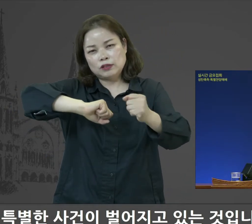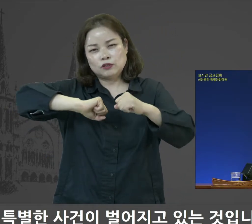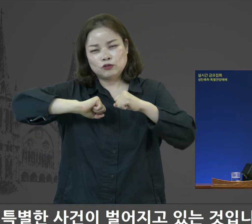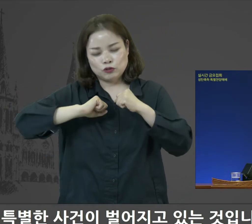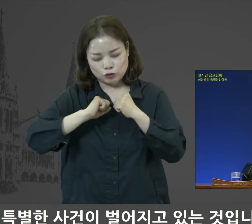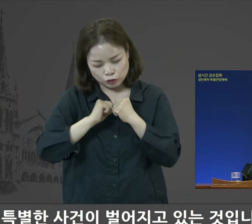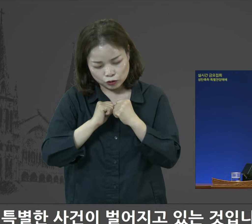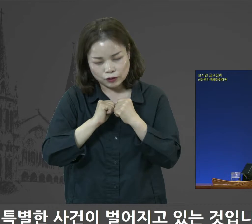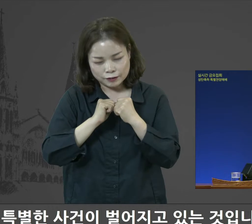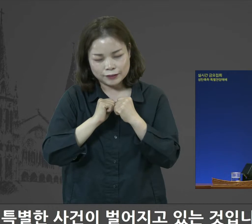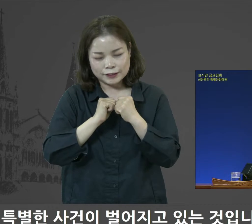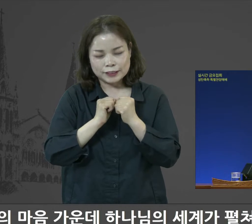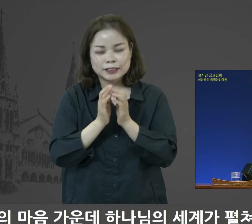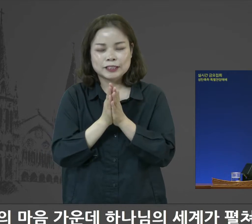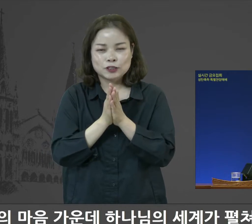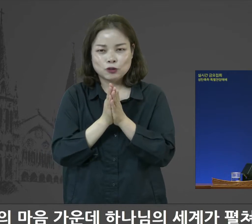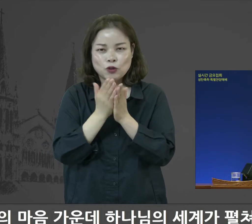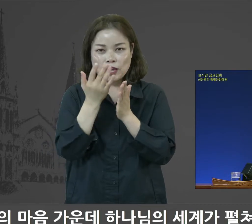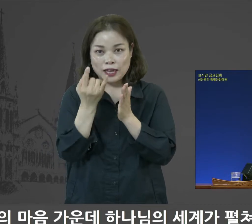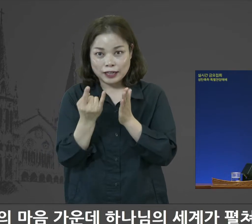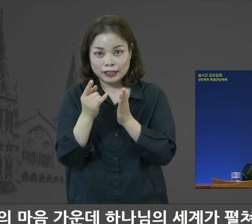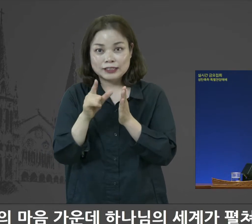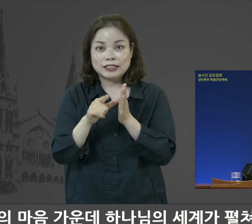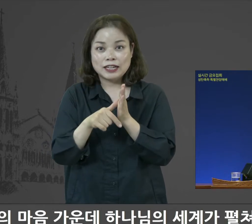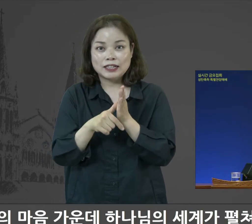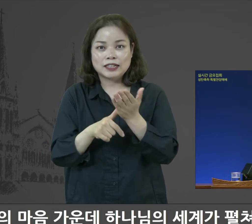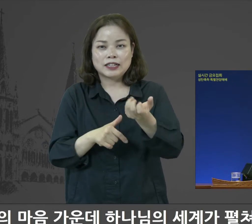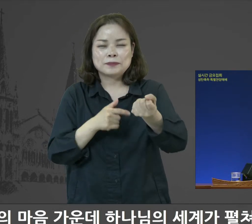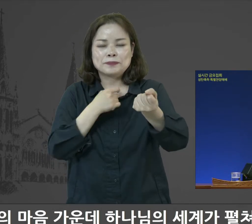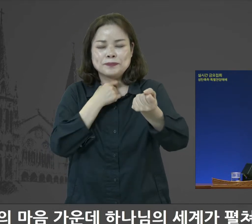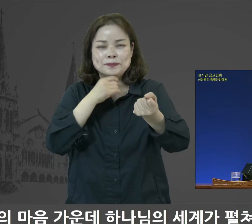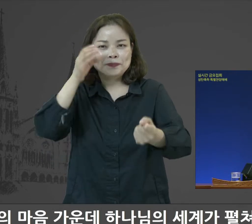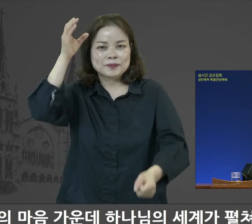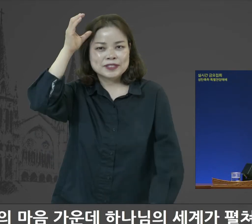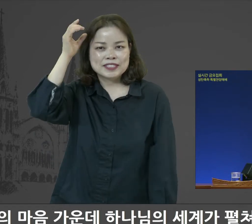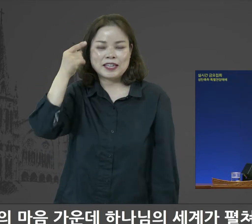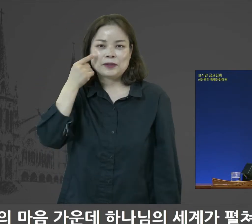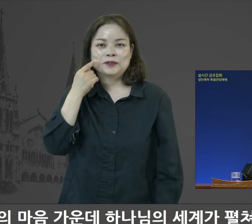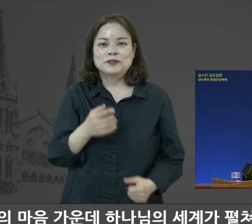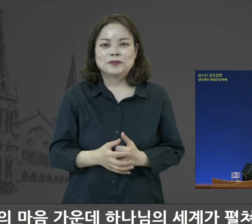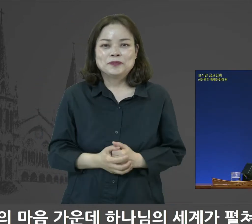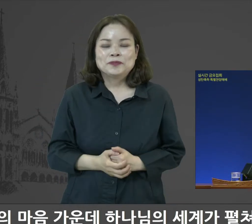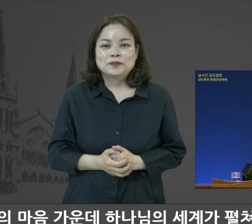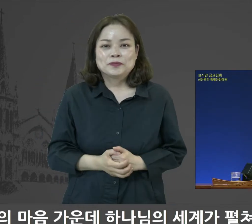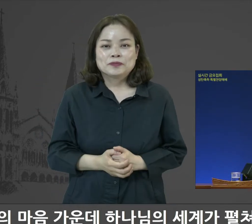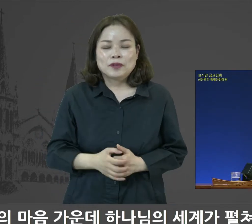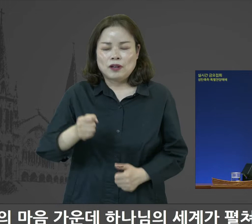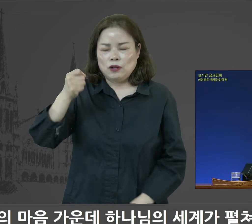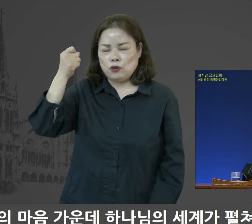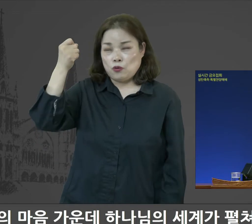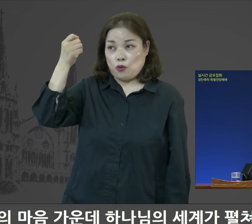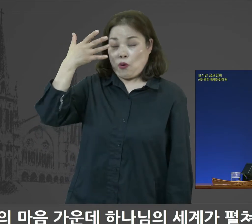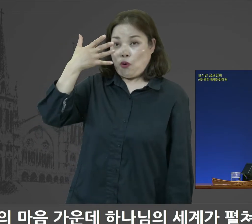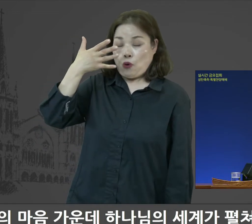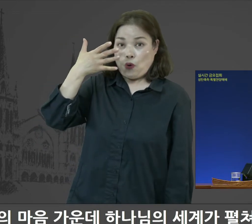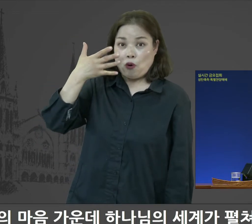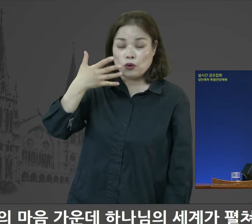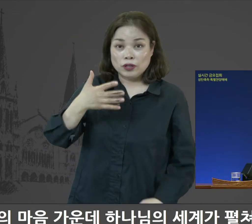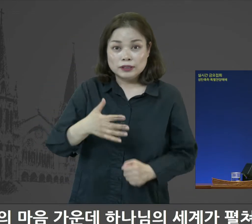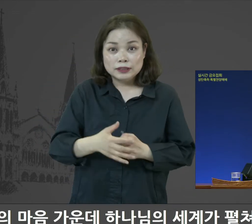있기를, 또 이후에 기도회가 그런 시간이 될 수 있기를 기대해 봅니다. 이 호련히 일어났던